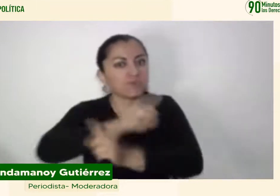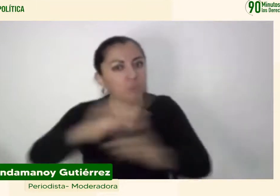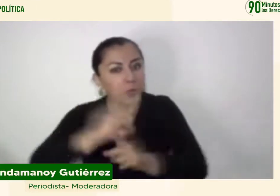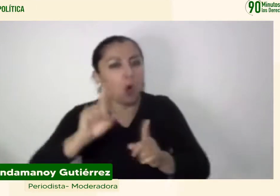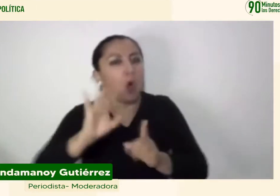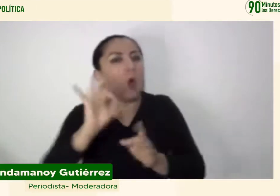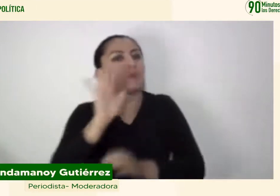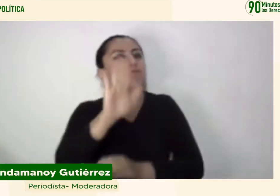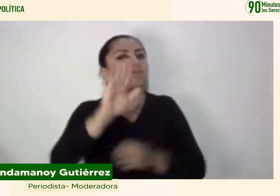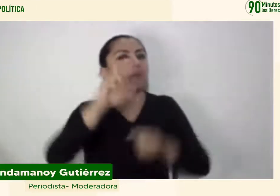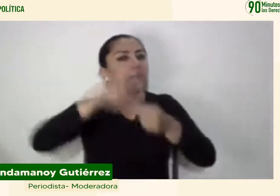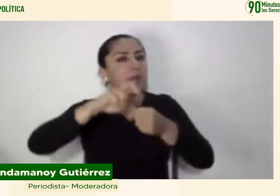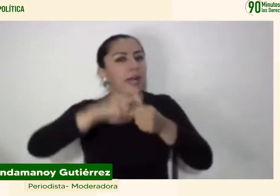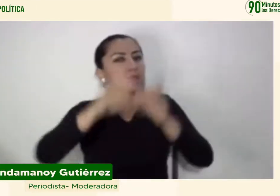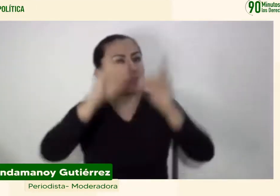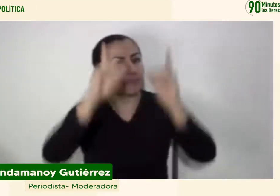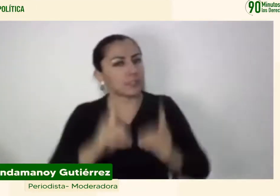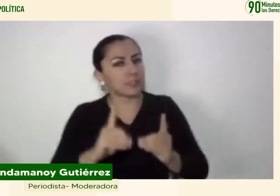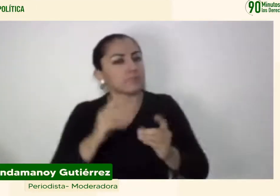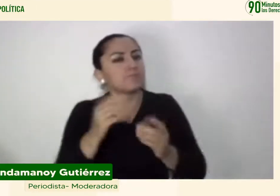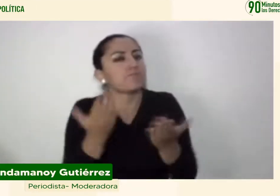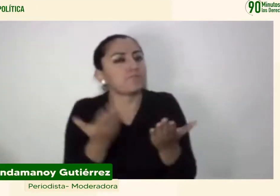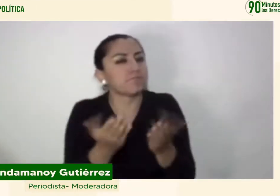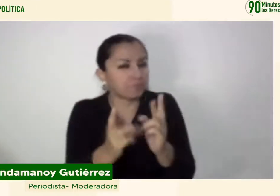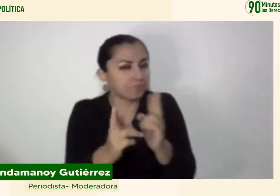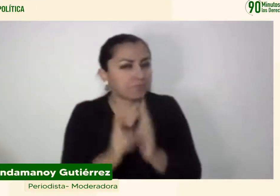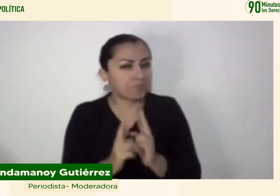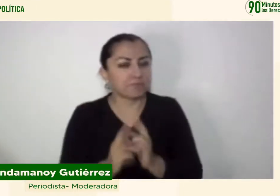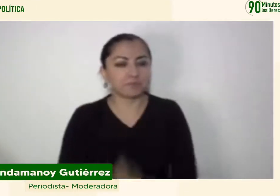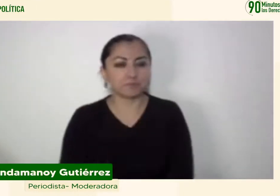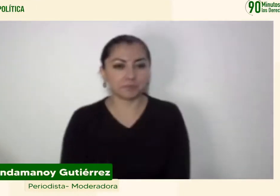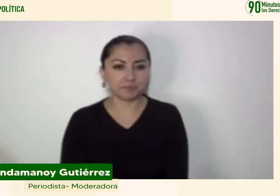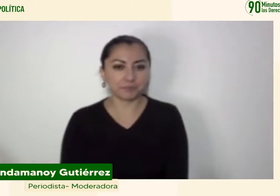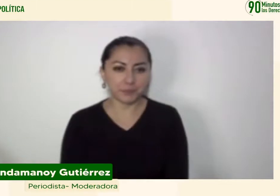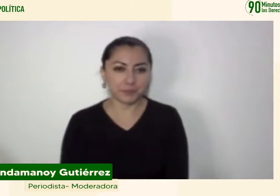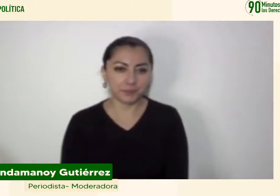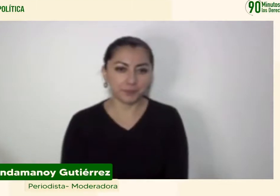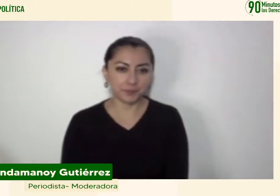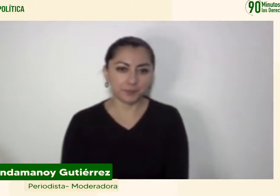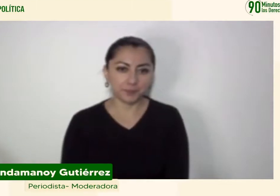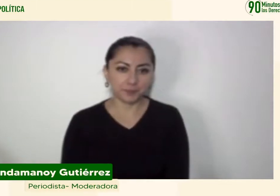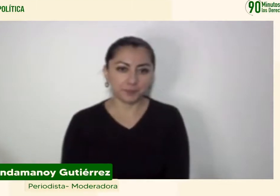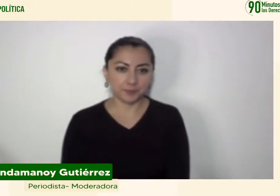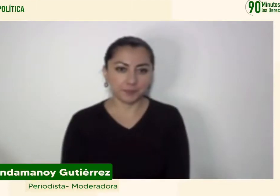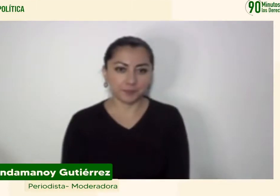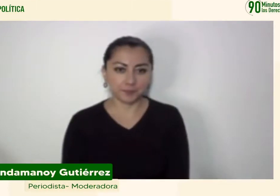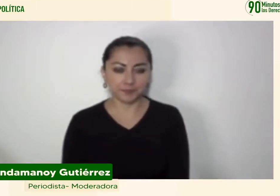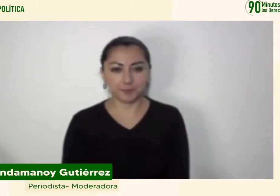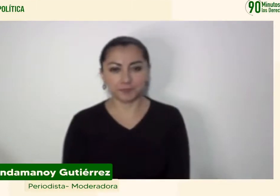si eso significa que todos están obligados a pensar igual frenas colque de decisión tiene que opinar cuéntanos